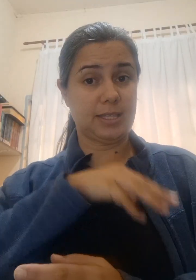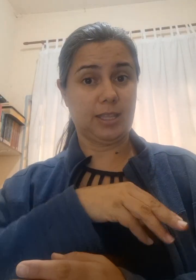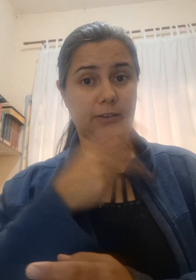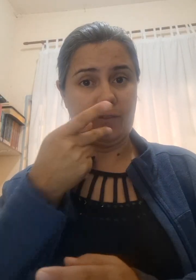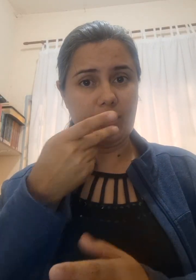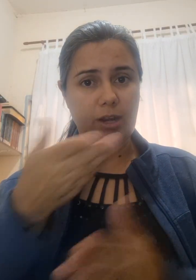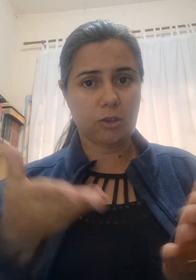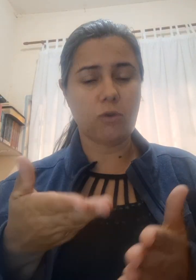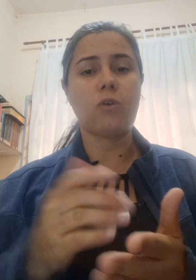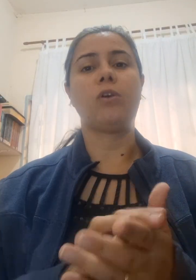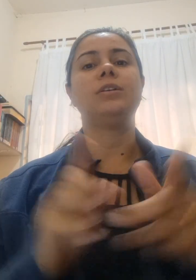casa.